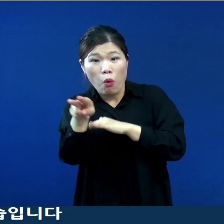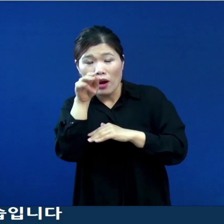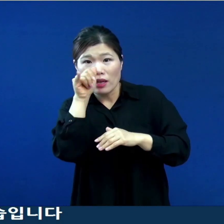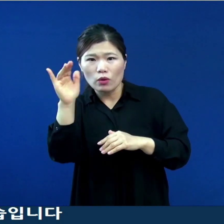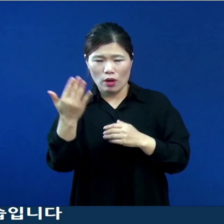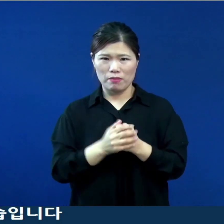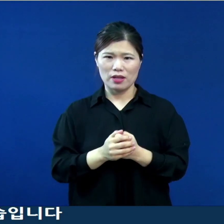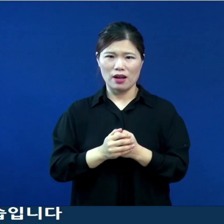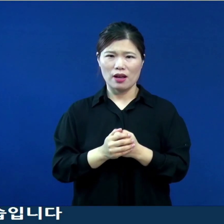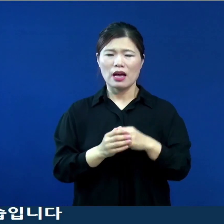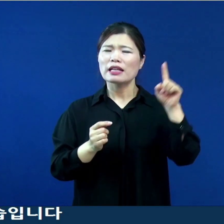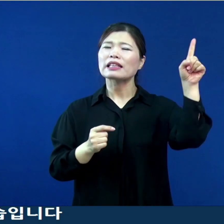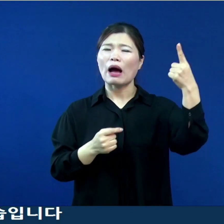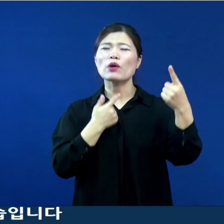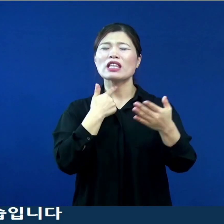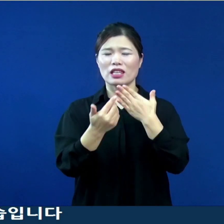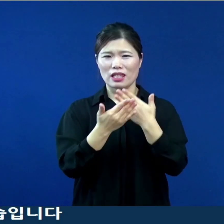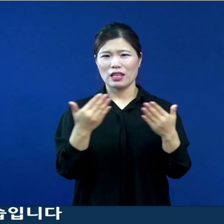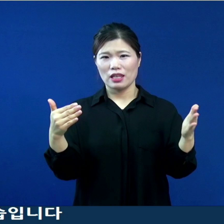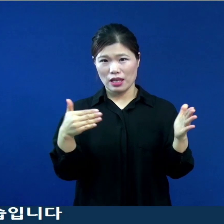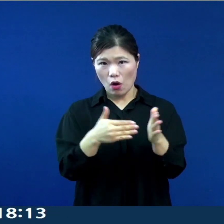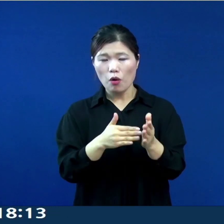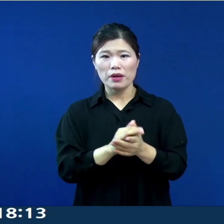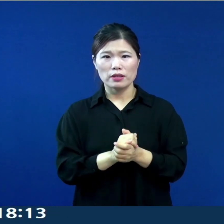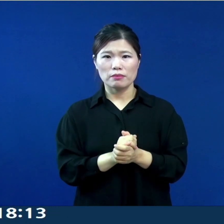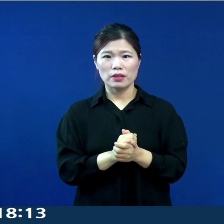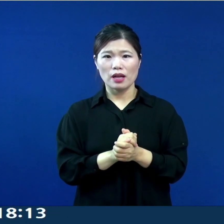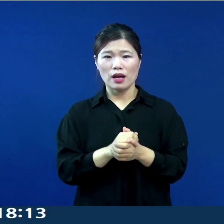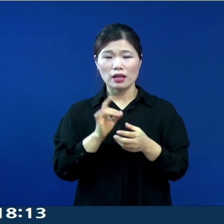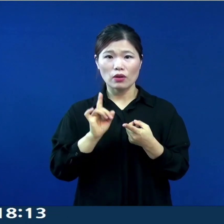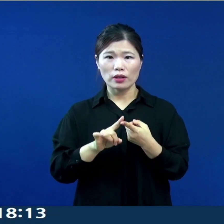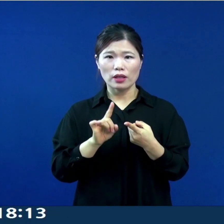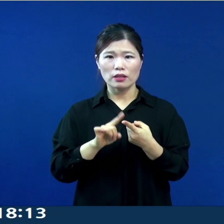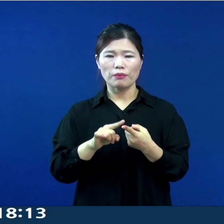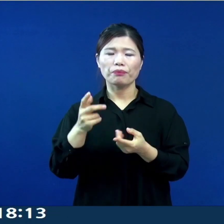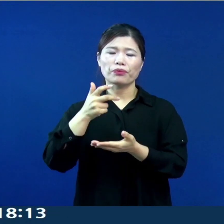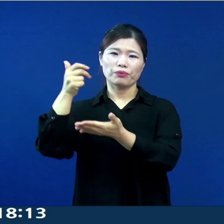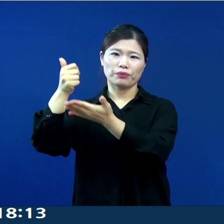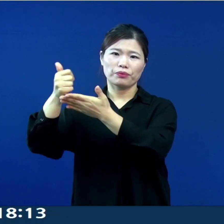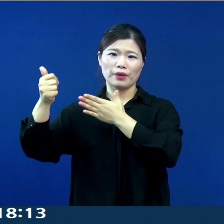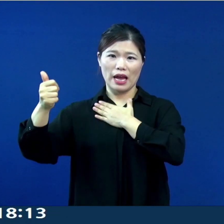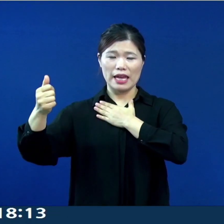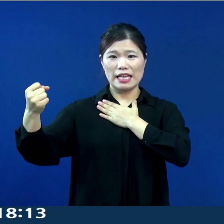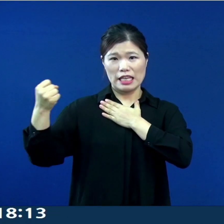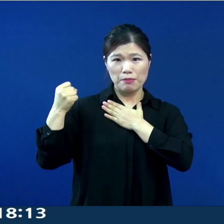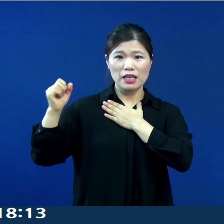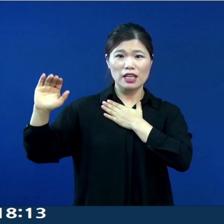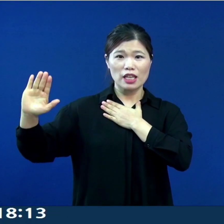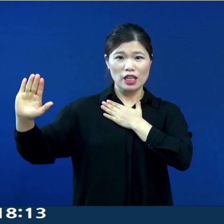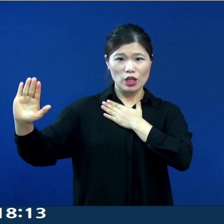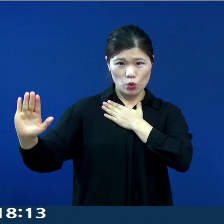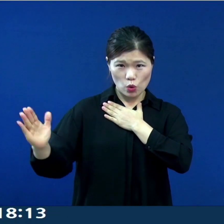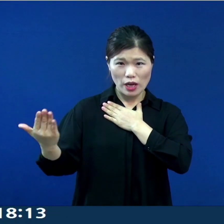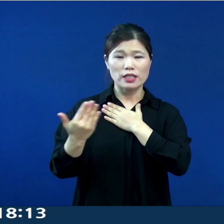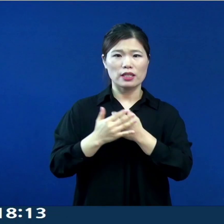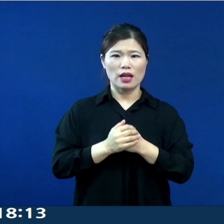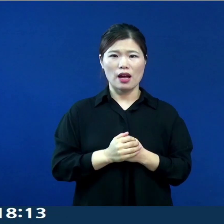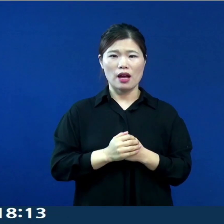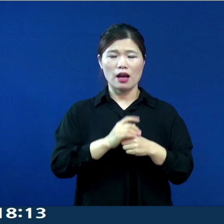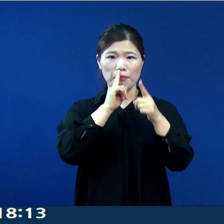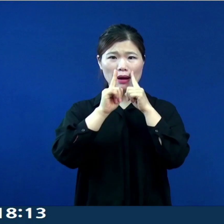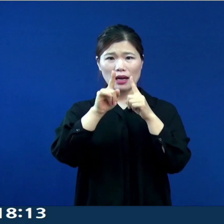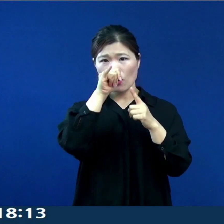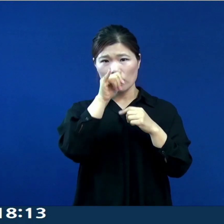다윗은 이 경험을 하였습니다. 그래서 여호와는 나의 힘이시다, 이 힘만이